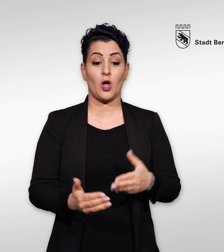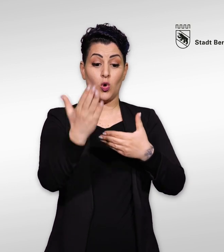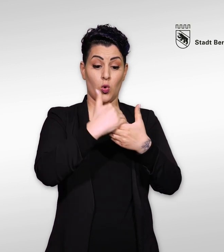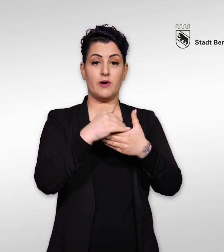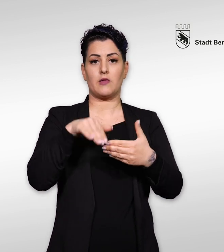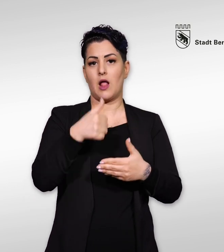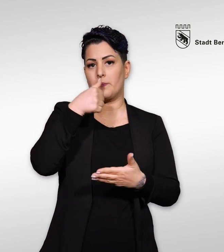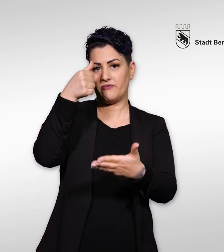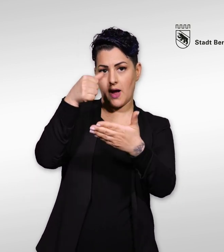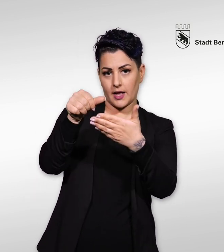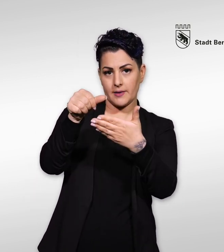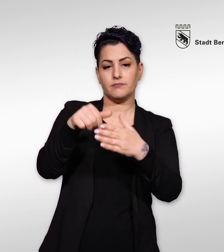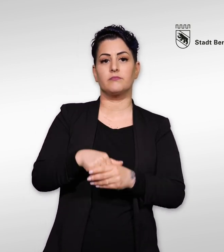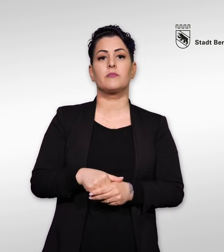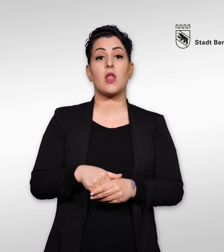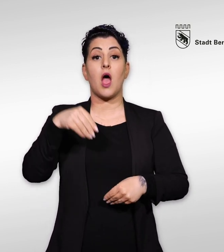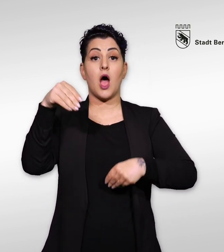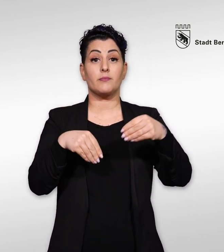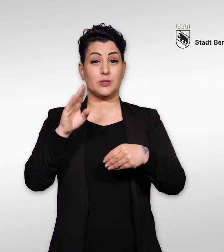Kleben Sie dann eine Briefmarke auf das Kuvert.